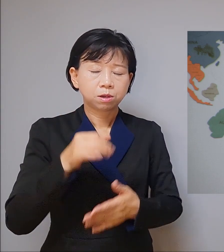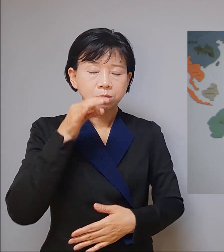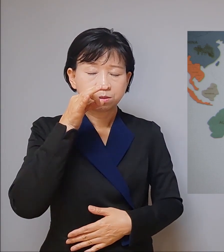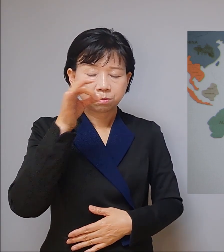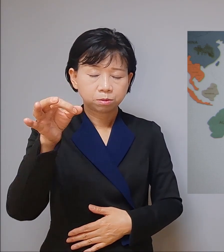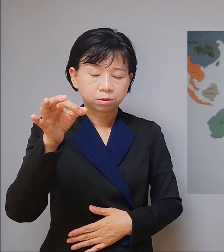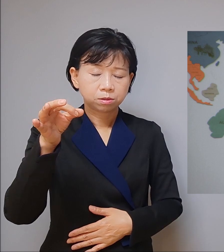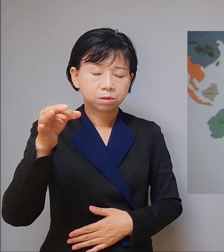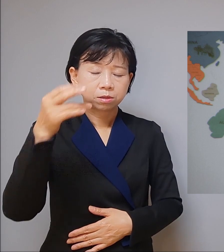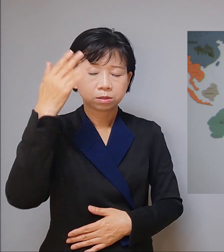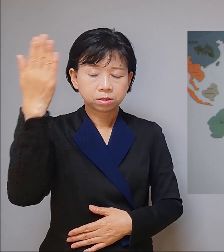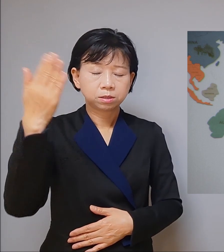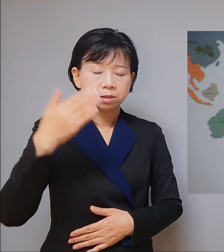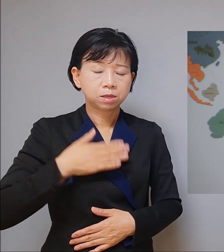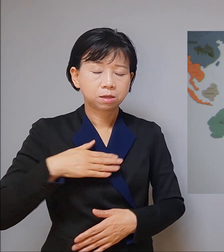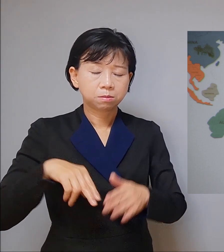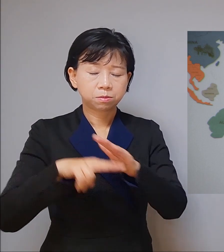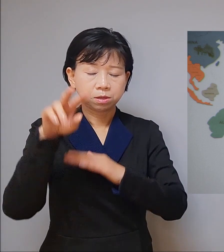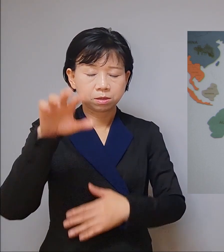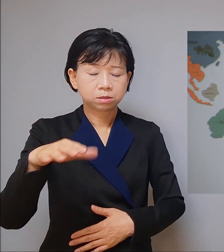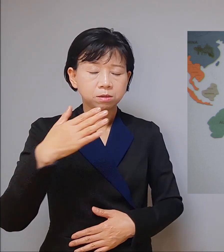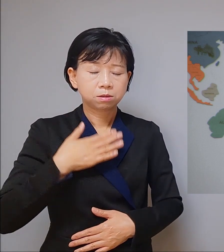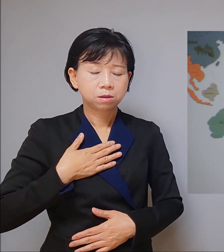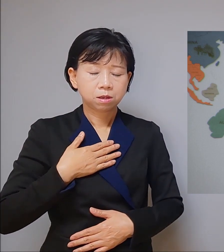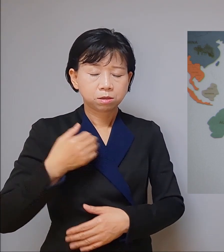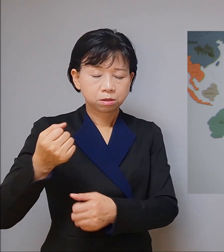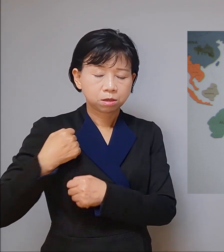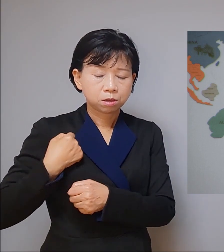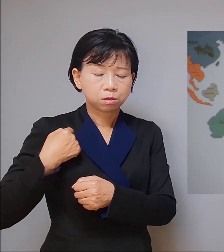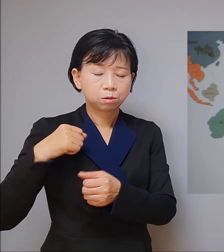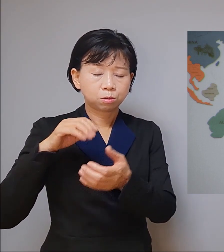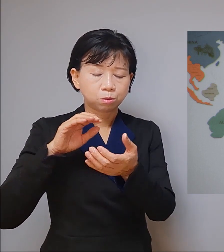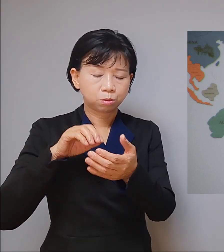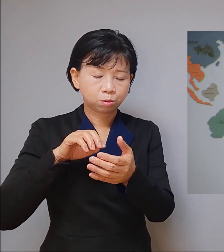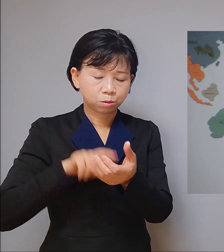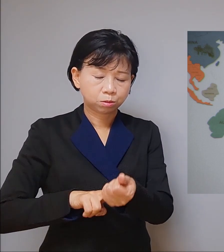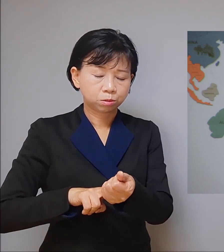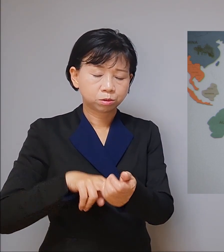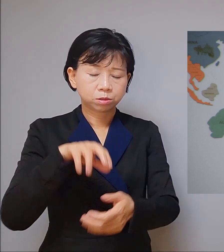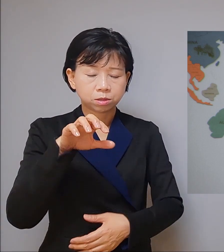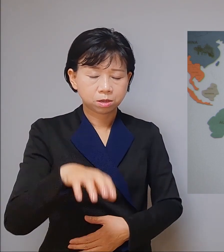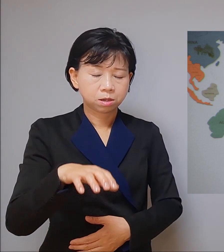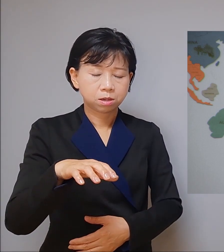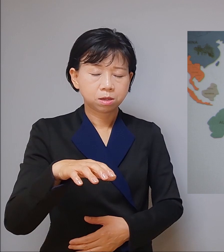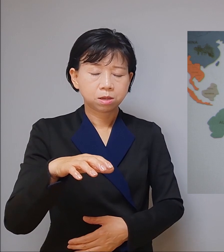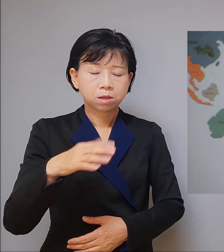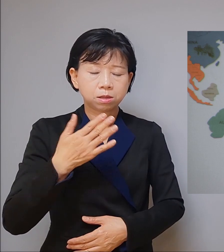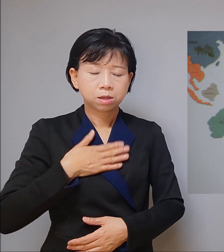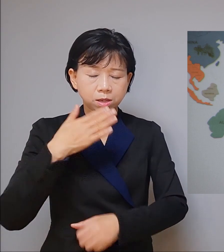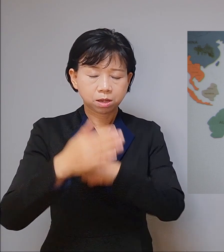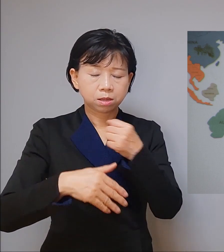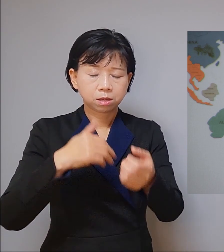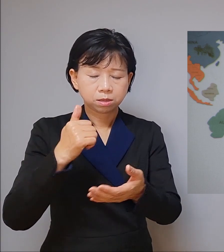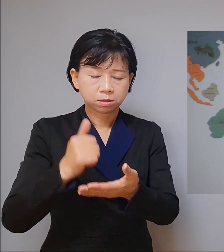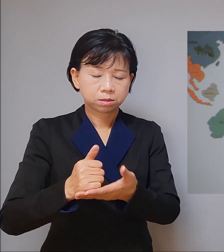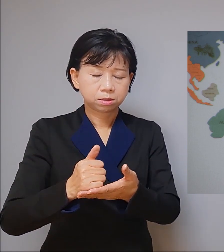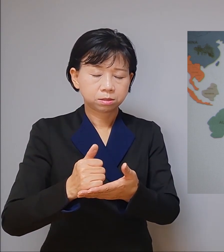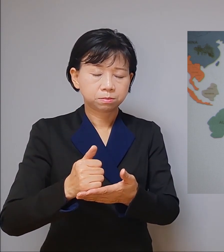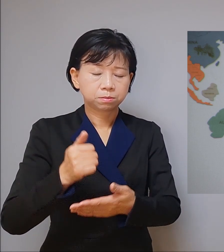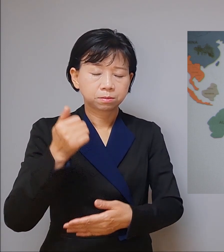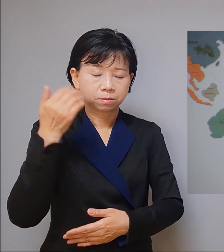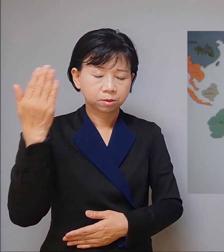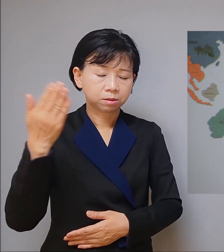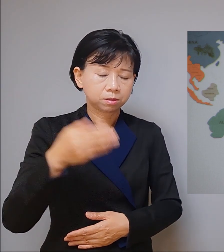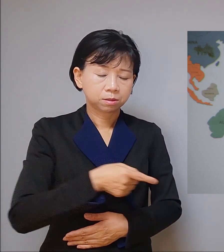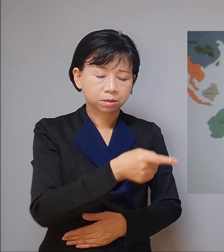그는 나의 피난처요 나의 요새요 나의 의뢰하는 하나님이라 하리니, 이는 그가 너를 새